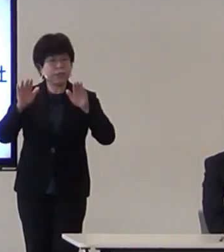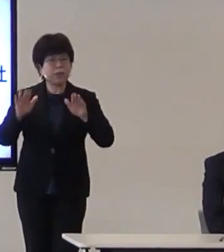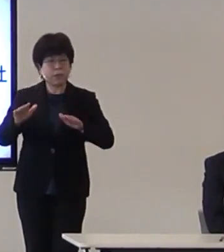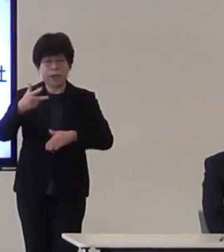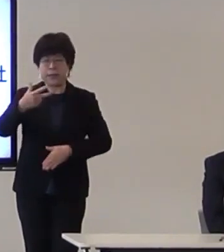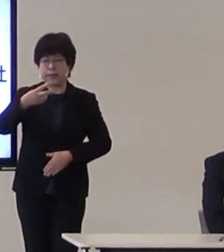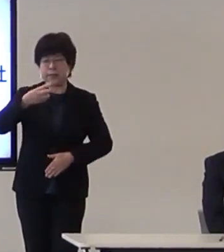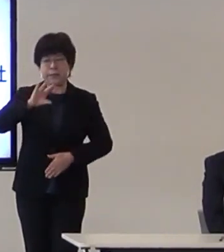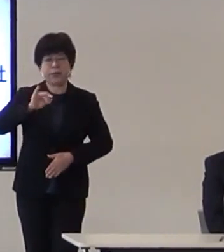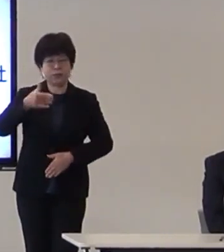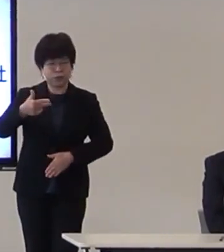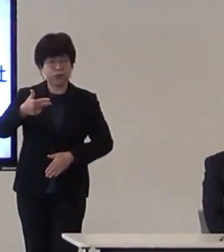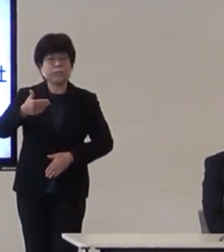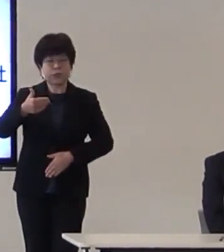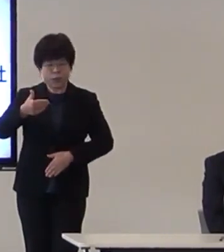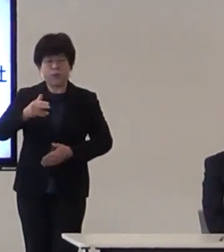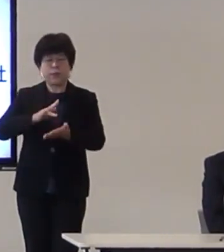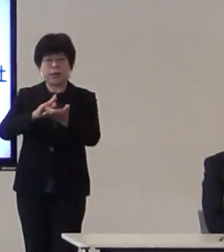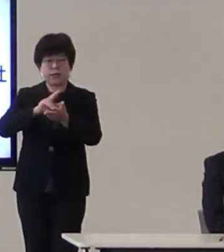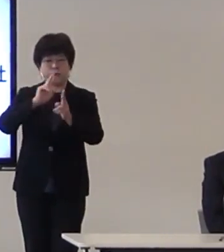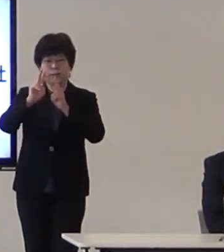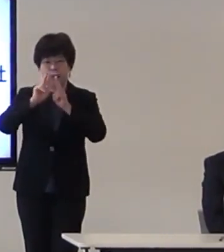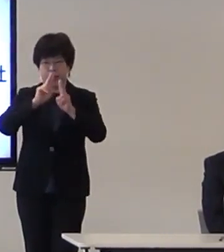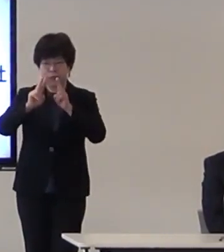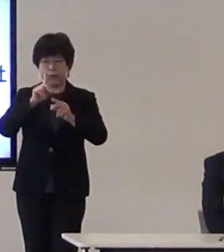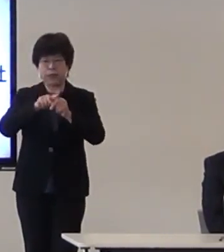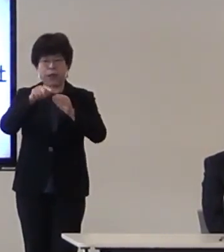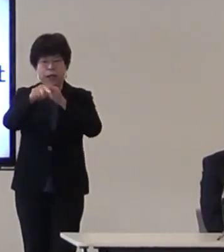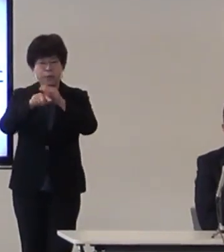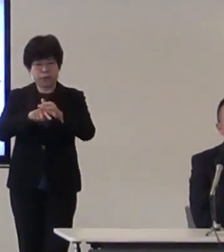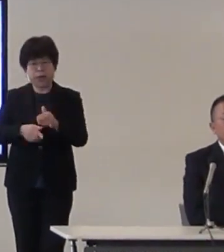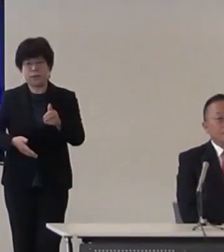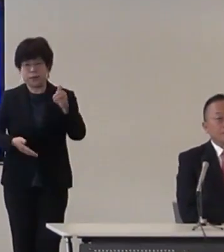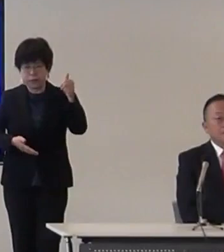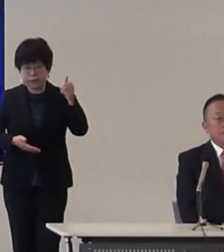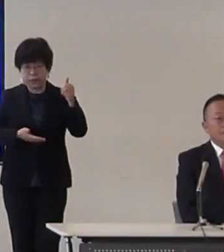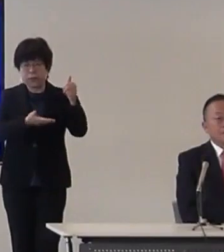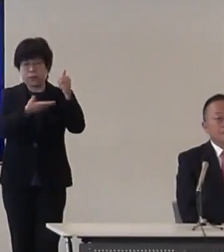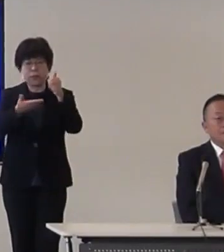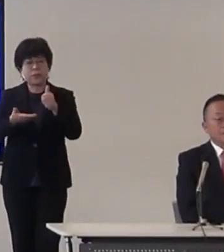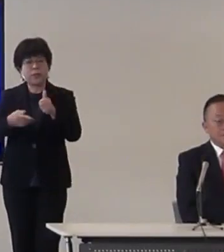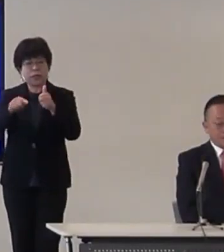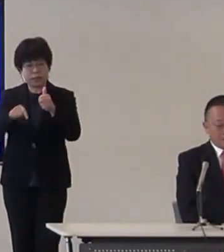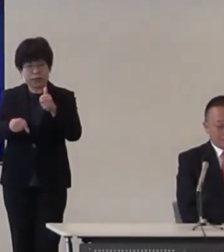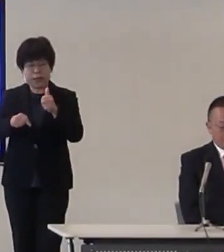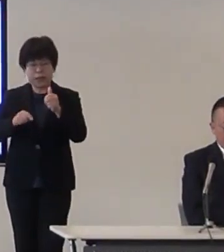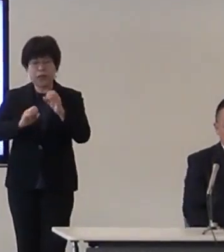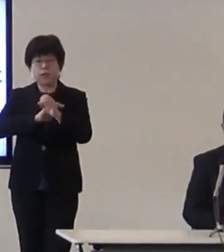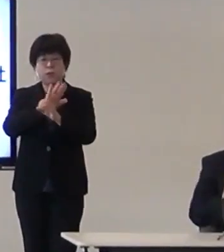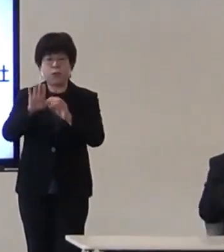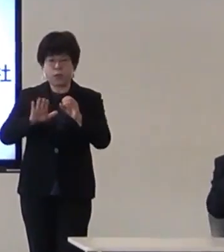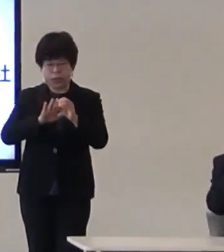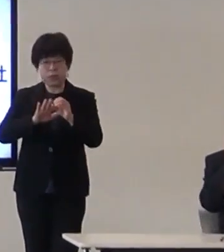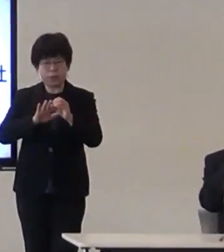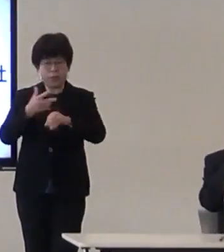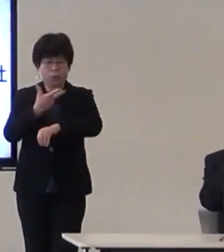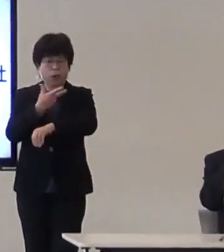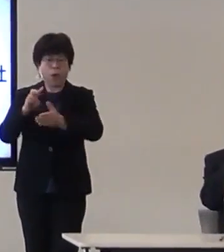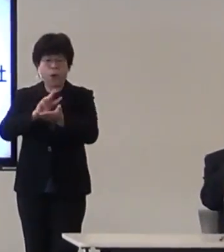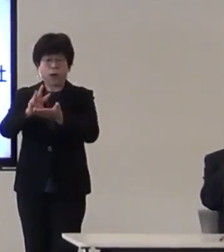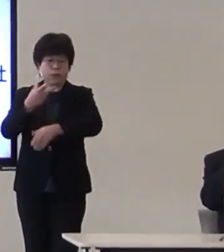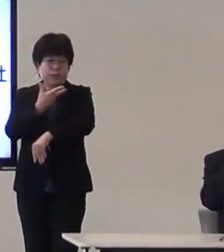社の中村 CEO 様にお越しをいただきまして、新型コロナウイルスワクチンの接種体制の構築に向けました